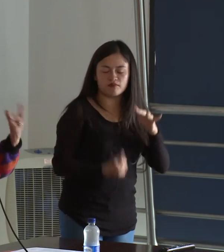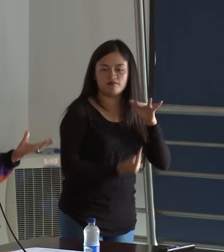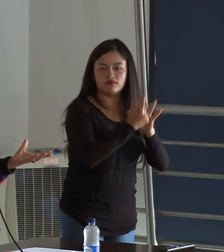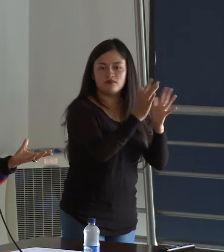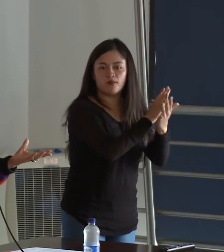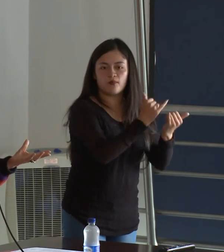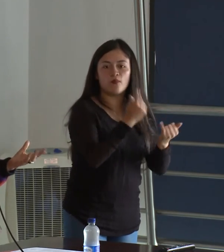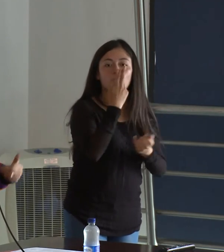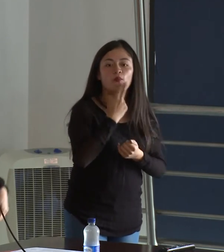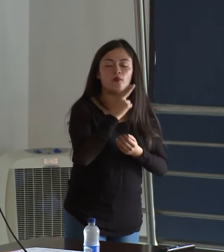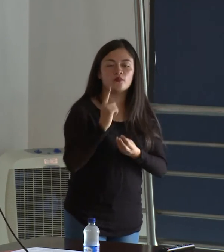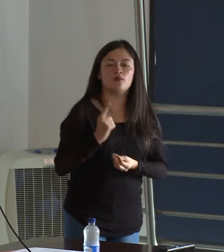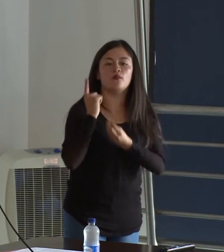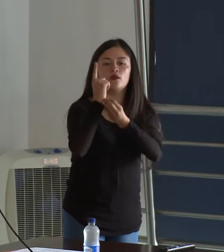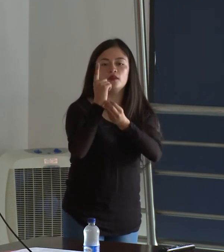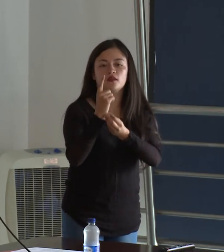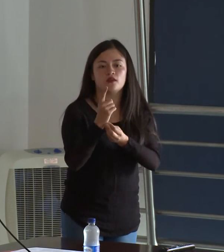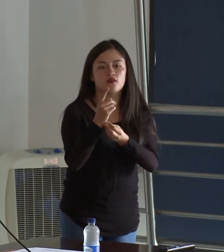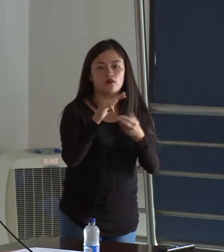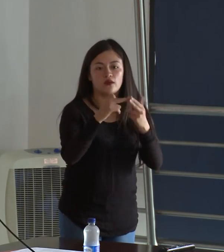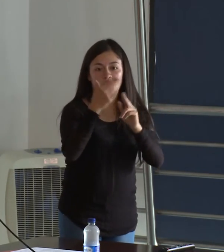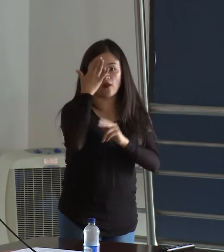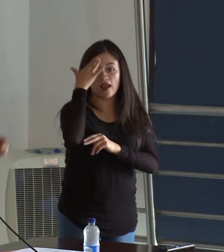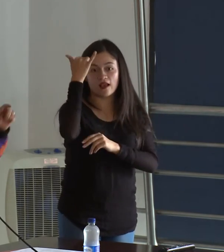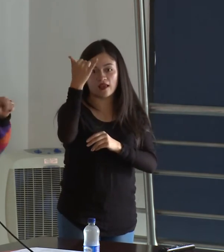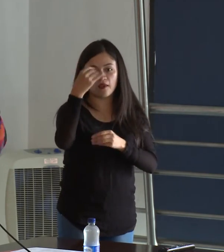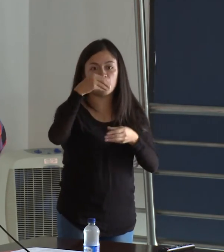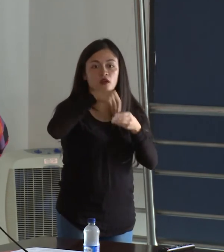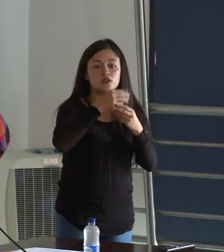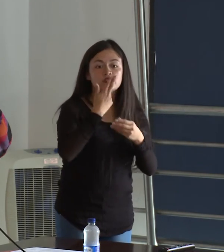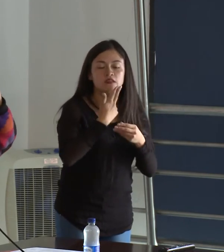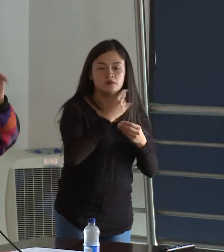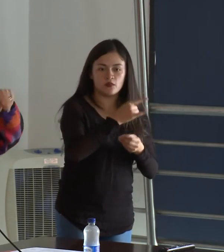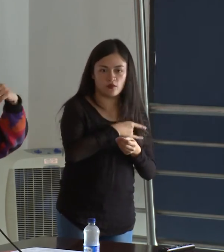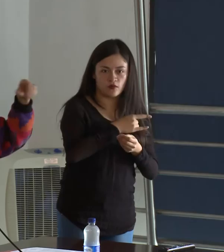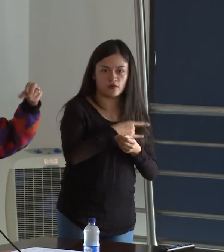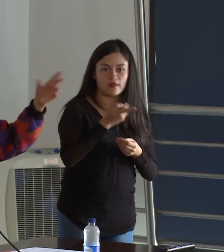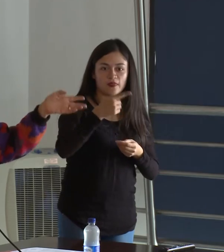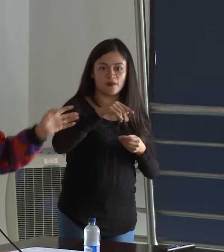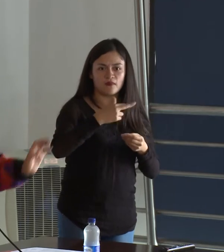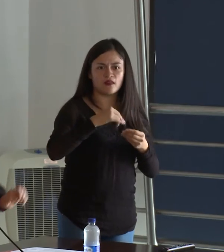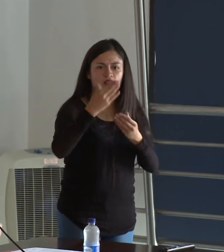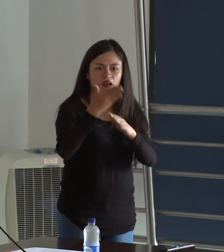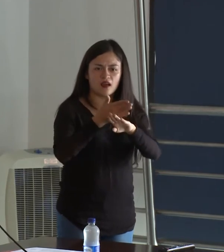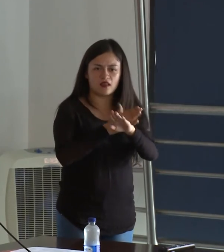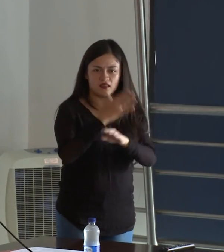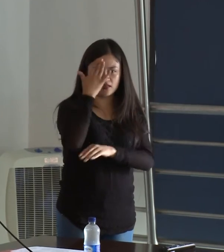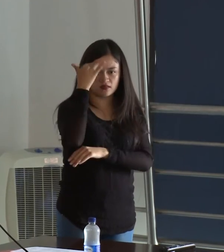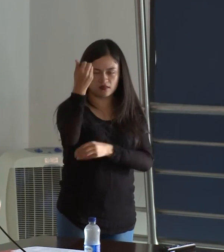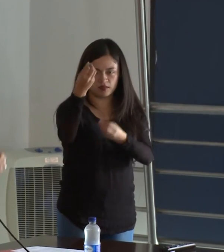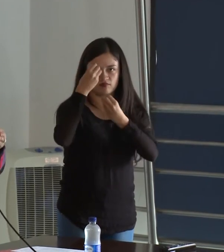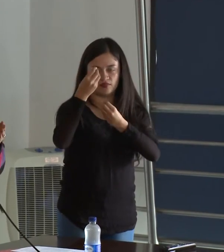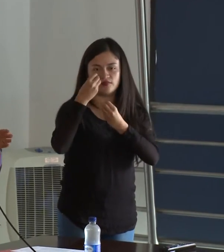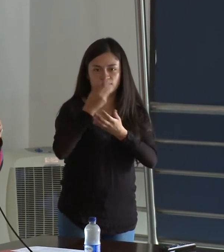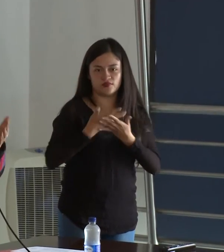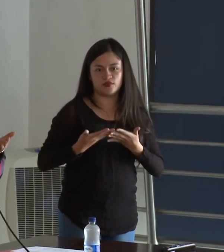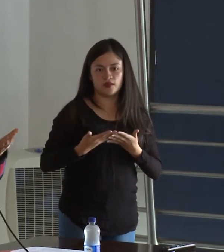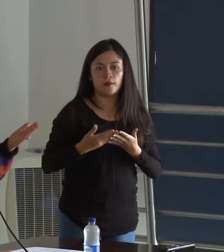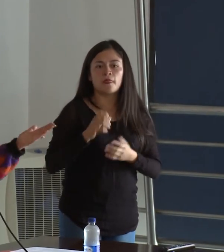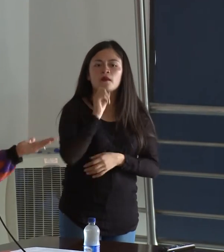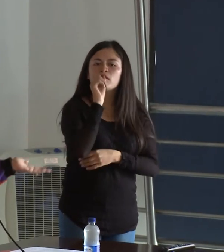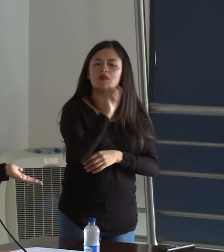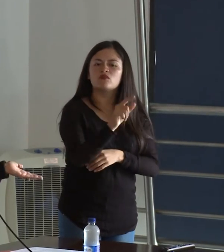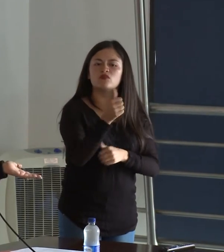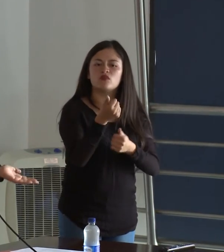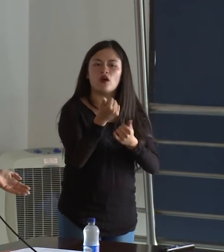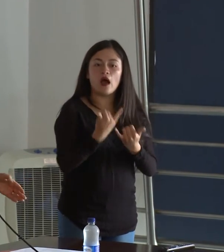compromiso político también que tenemos con la academia y con la universidad, y sobre todo con el aporte que la academia debía dar en ese momento. La pregunta es, ¿cuál es el